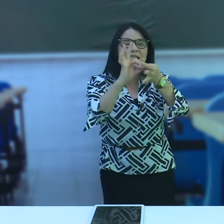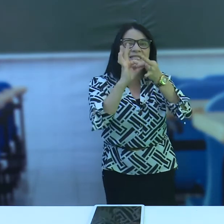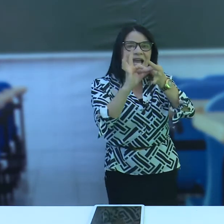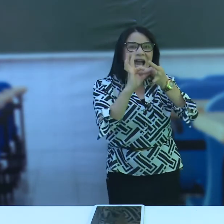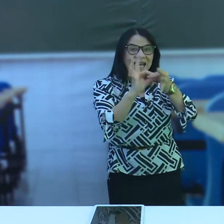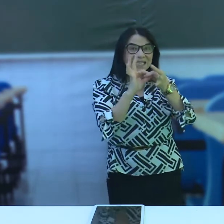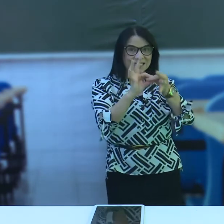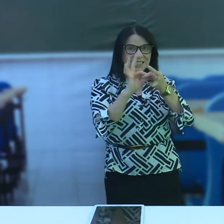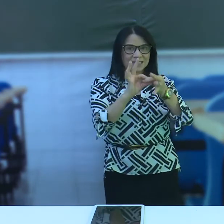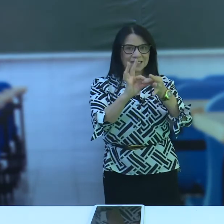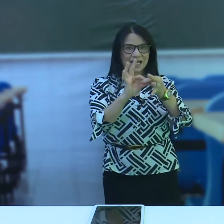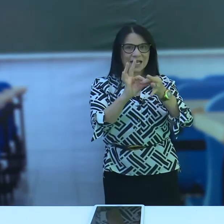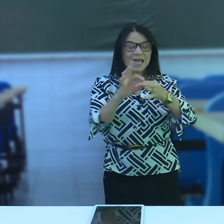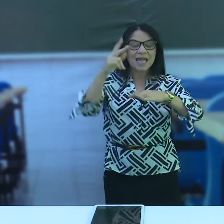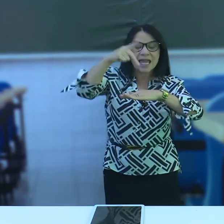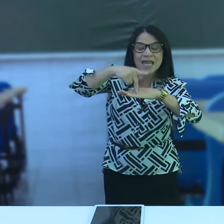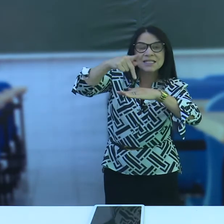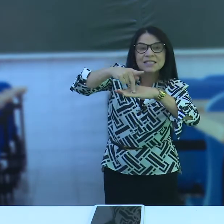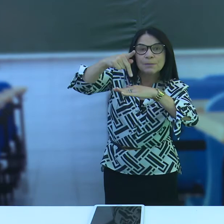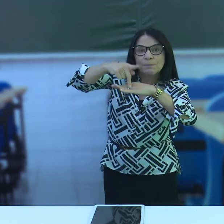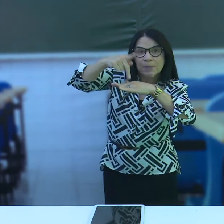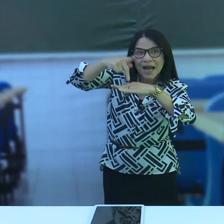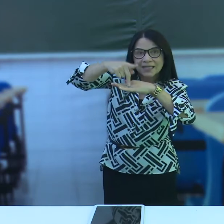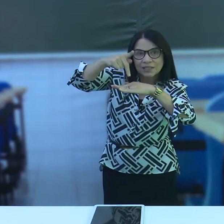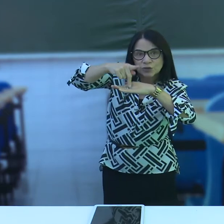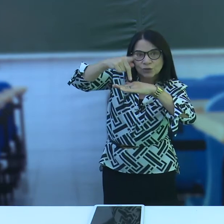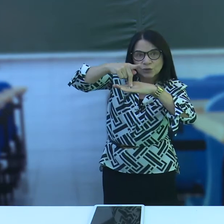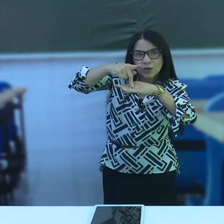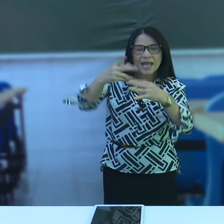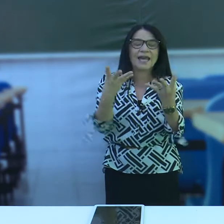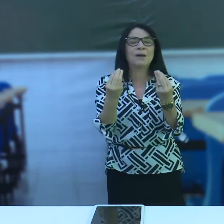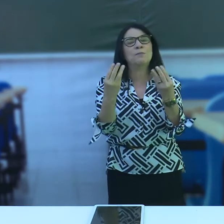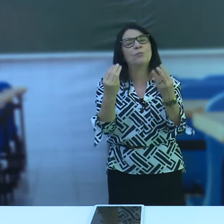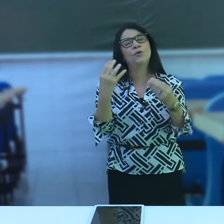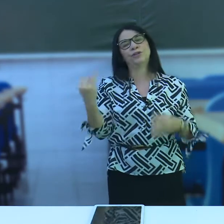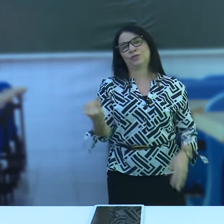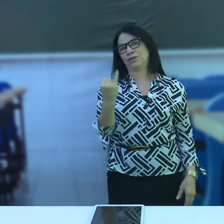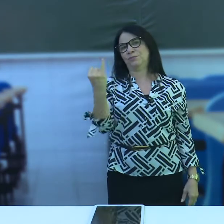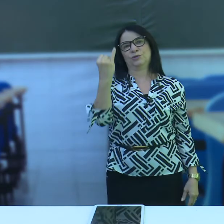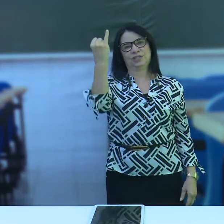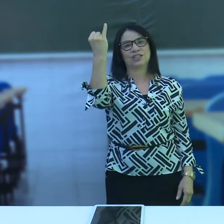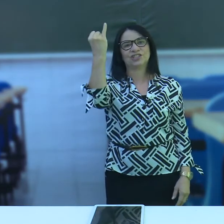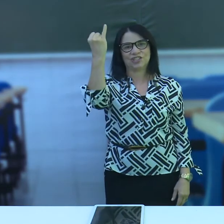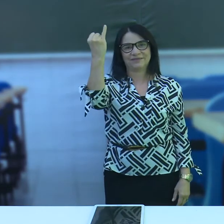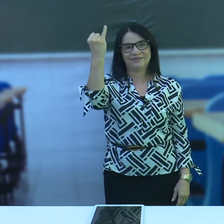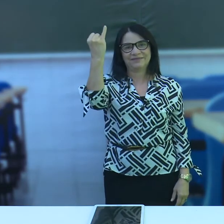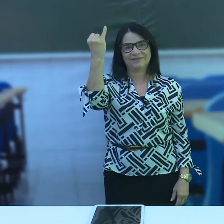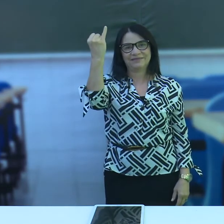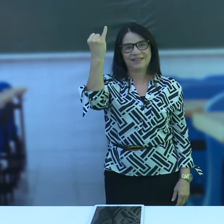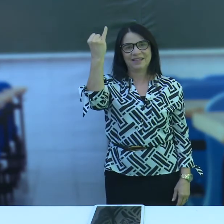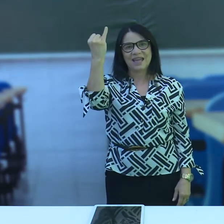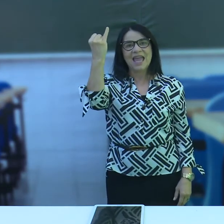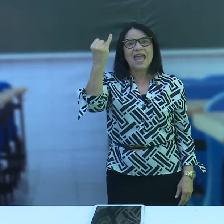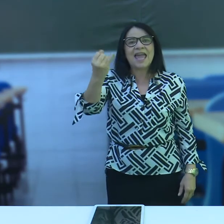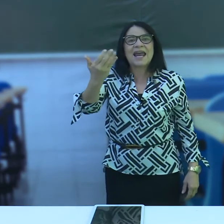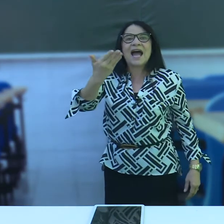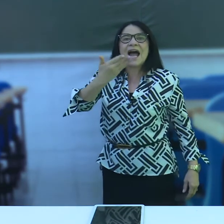essa aliança, esse pacto era muito importante. Era